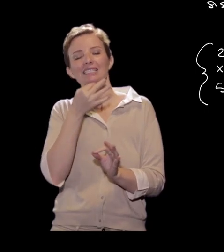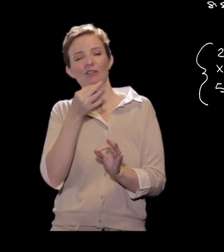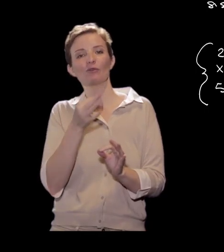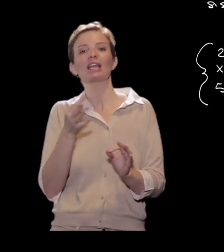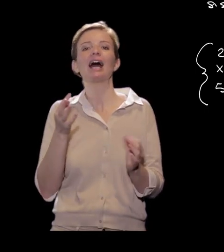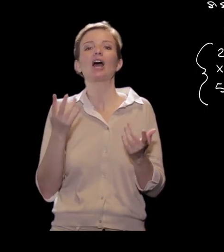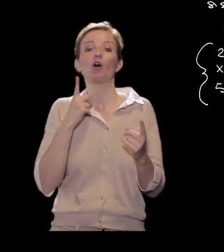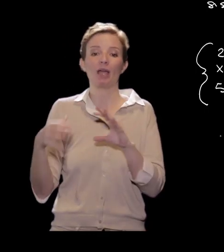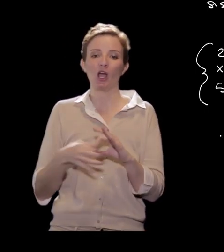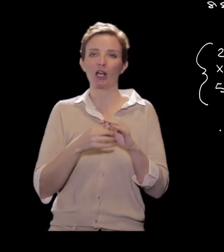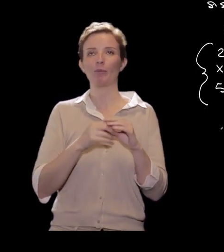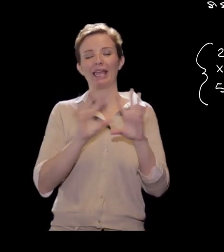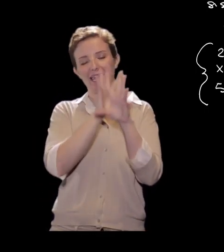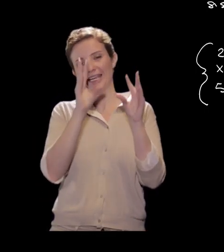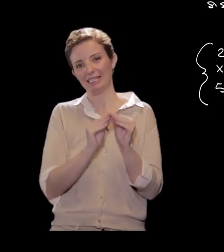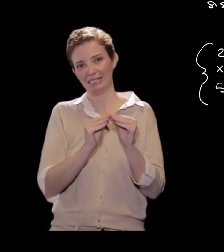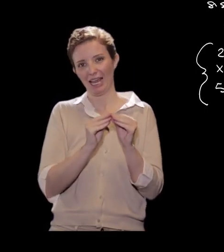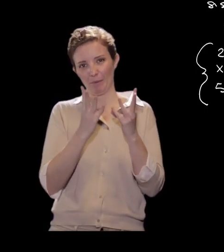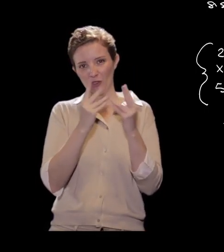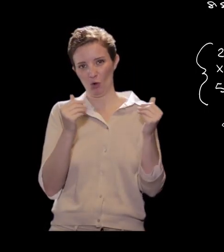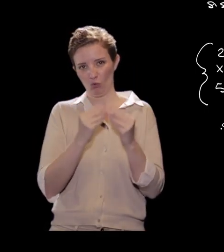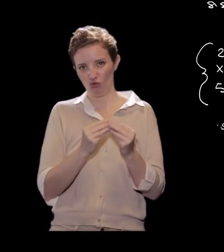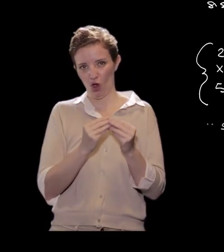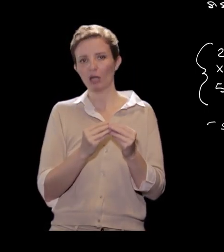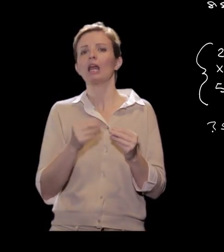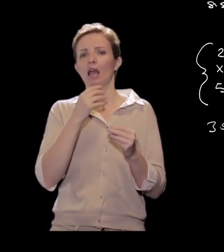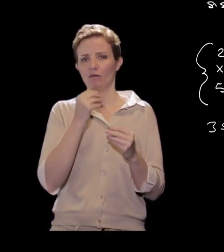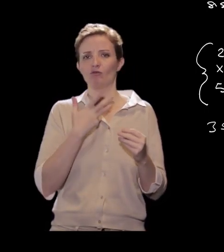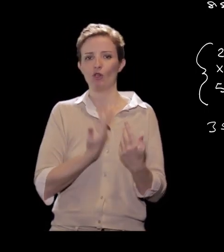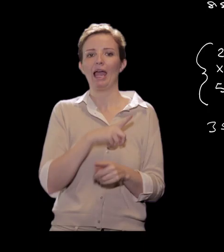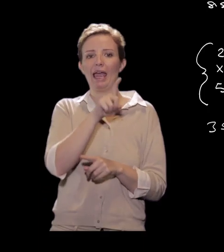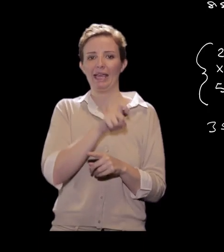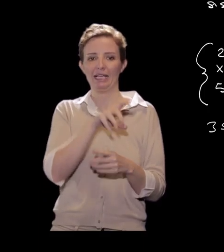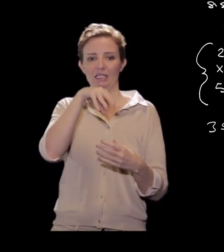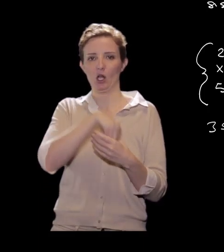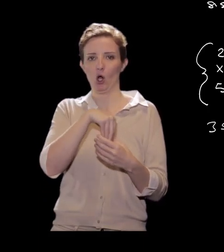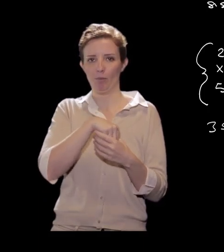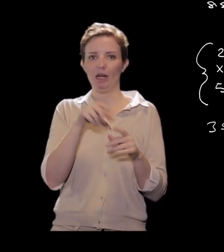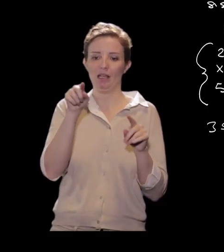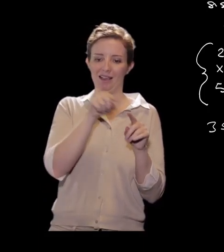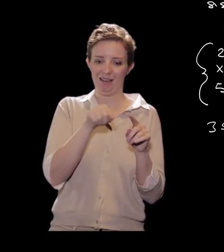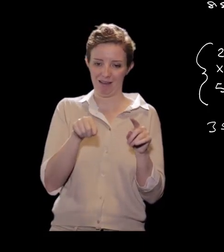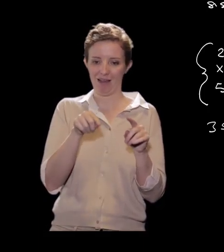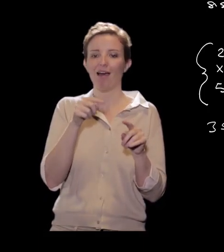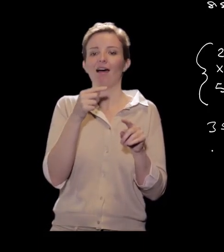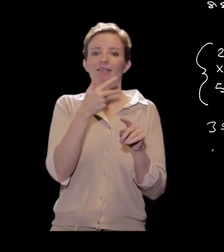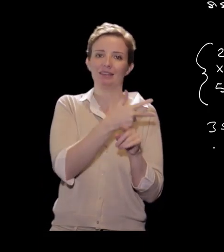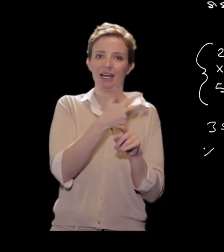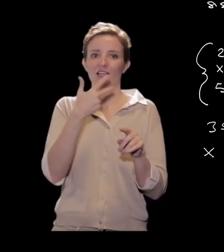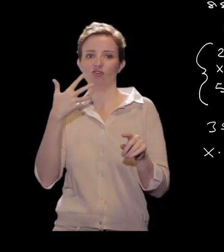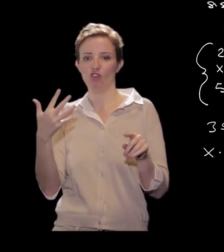esistere insieme di soluzioni noi avremo quindi hicks compreso tra 3 incluso e 5 non incluso